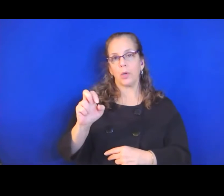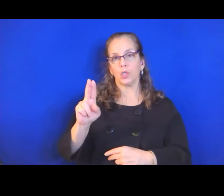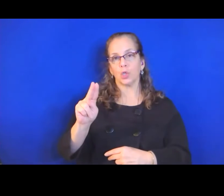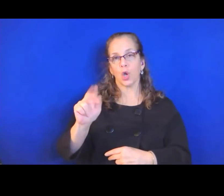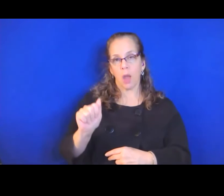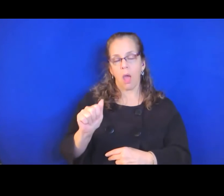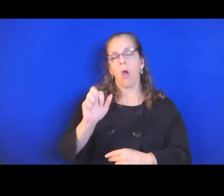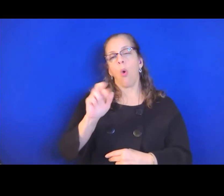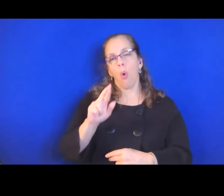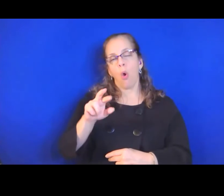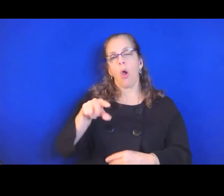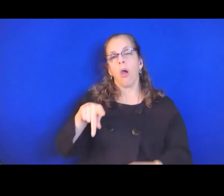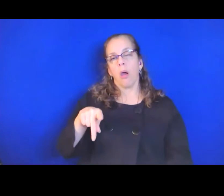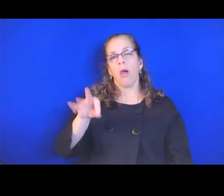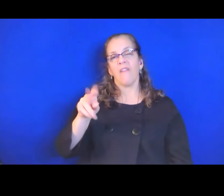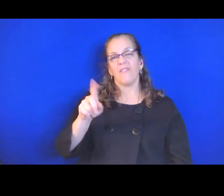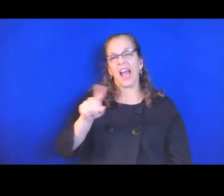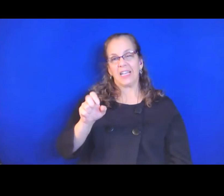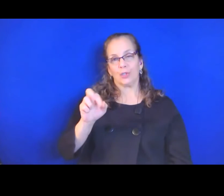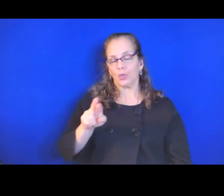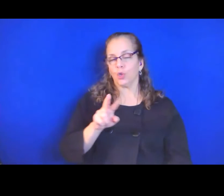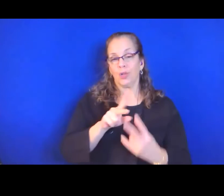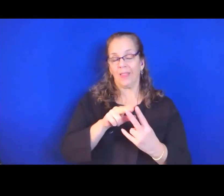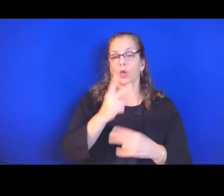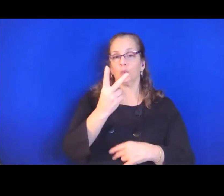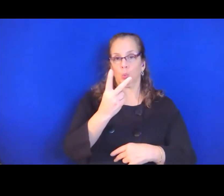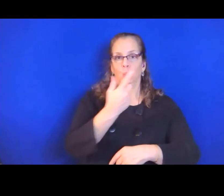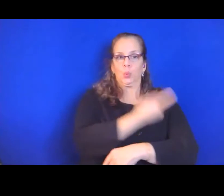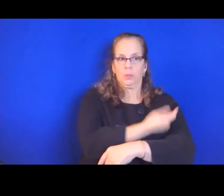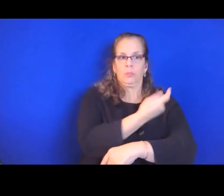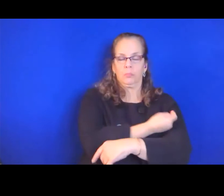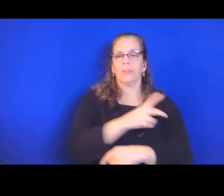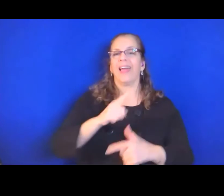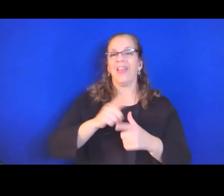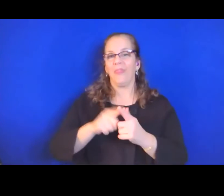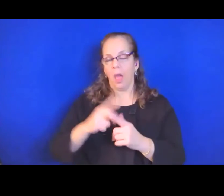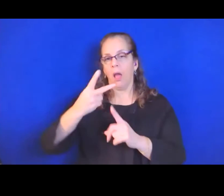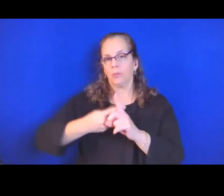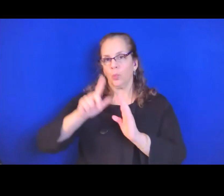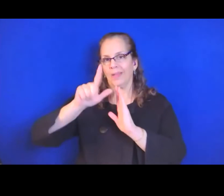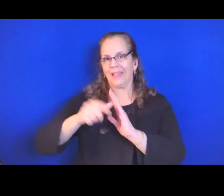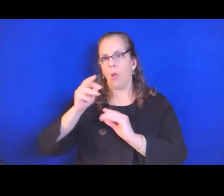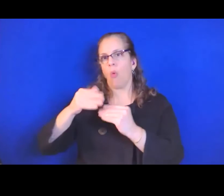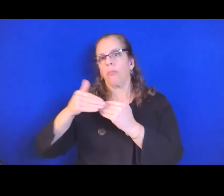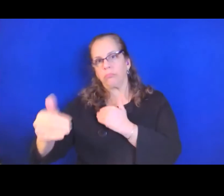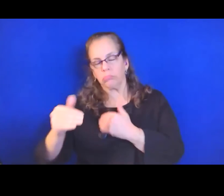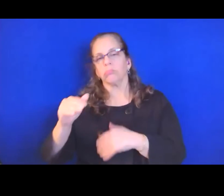根据这个卫生的一个建议呢，就是三针的 mRNA 这种类型